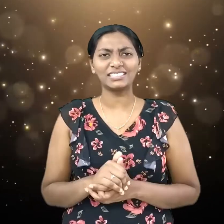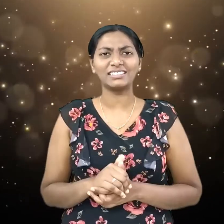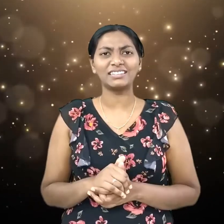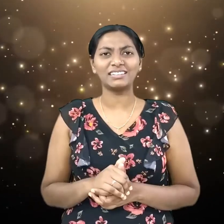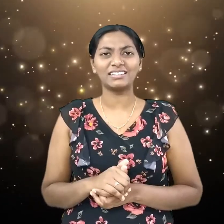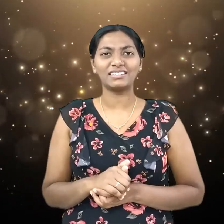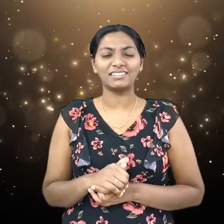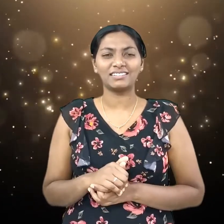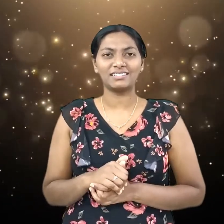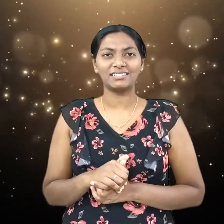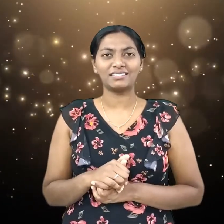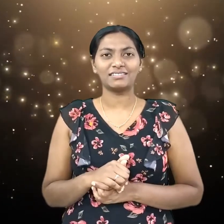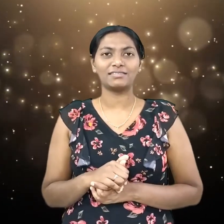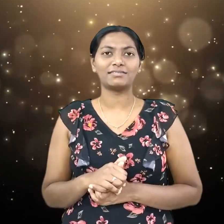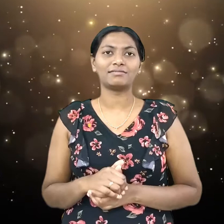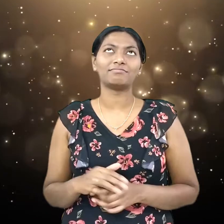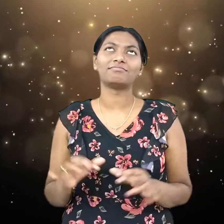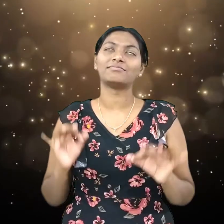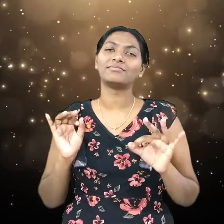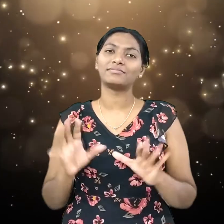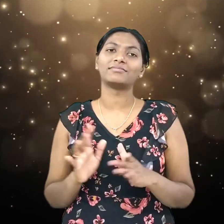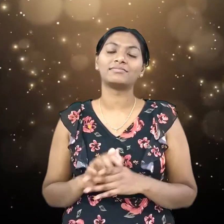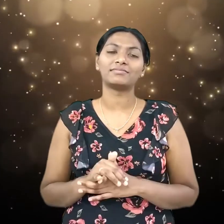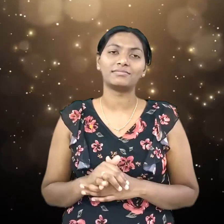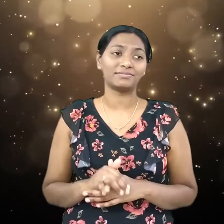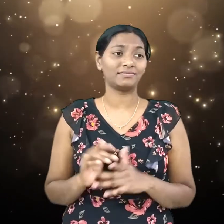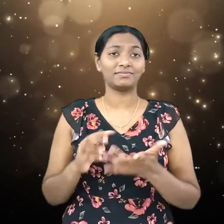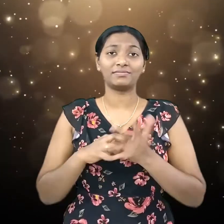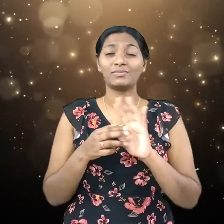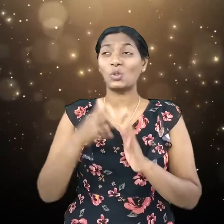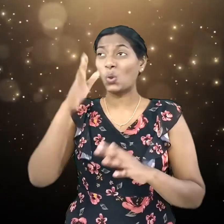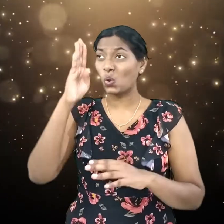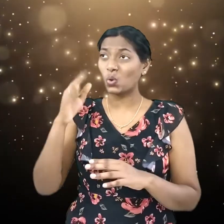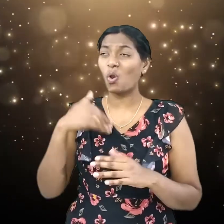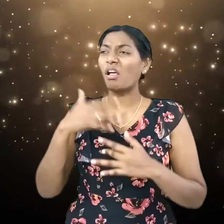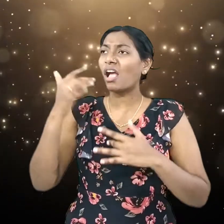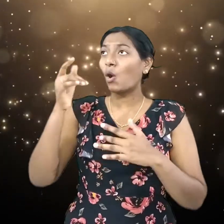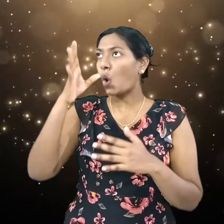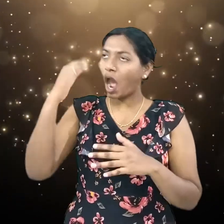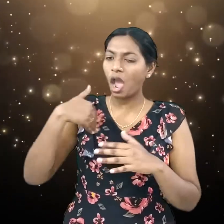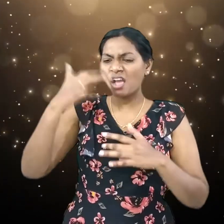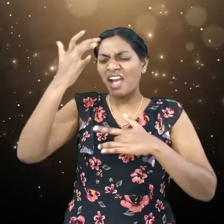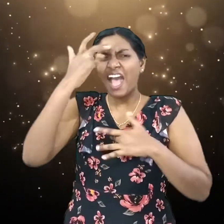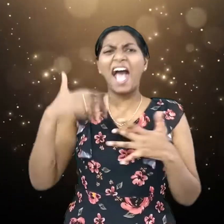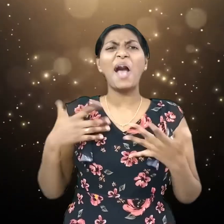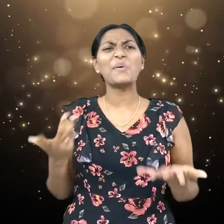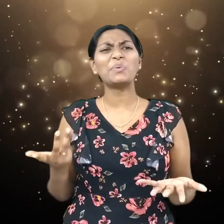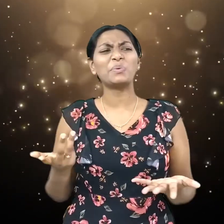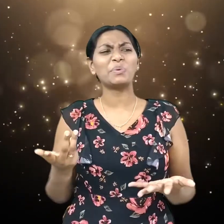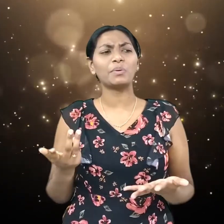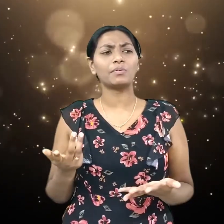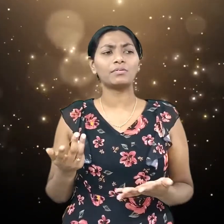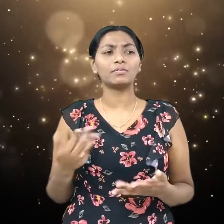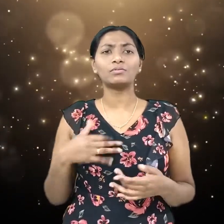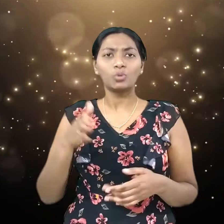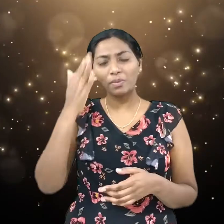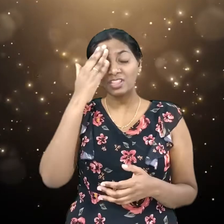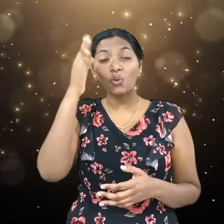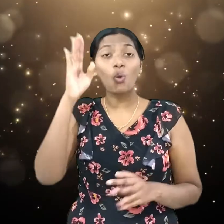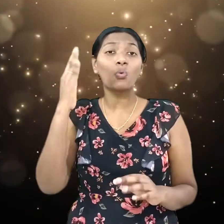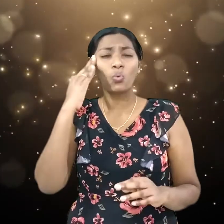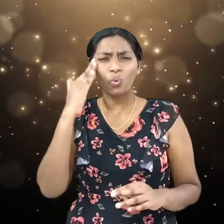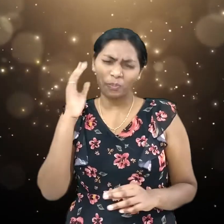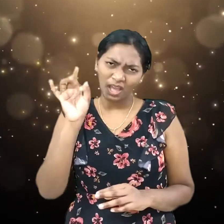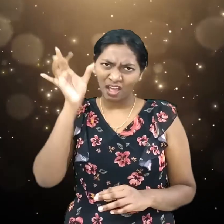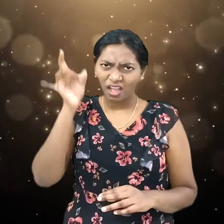परमेश्वर के साथ मैं बीमार कैसे हूं? आपको पता परमेश्वर कौन है? उसके साथ मेरे, मैं वो मेरे अंदर और मैं